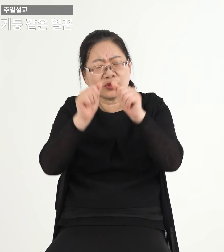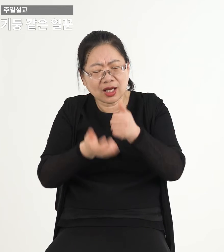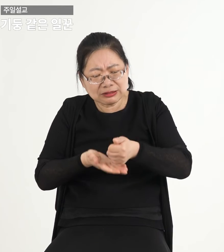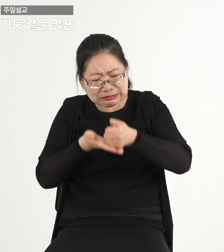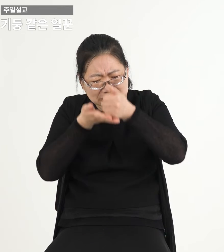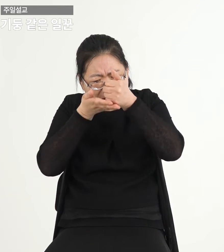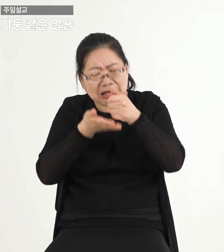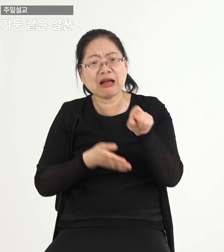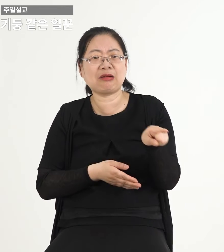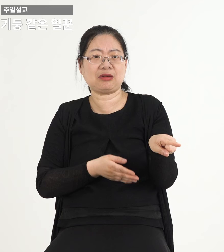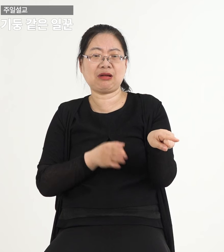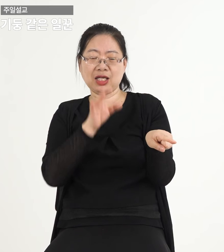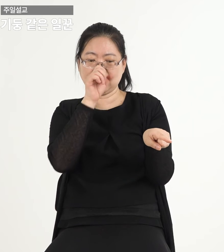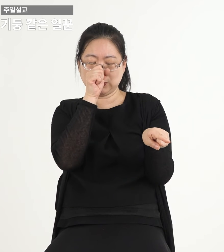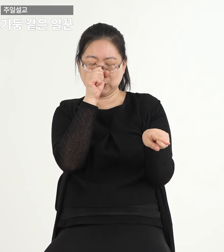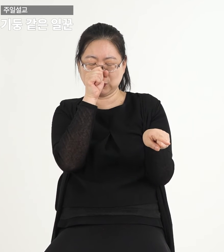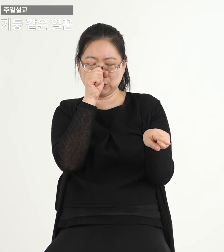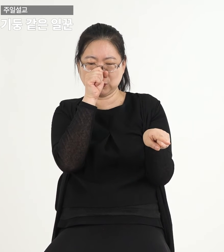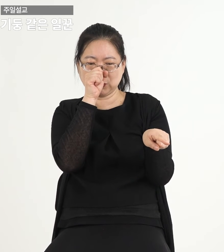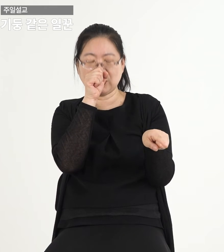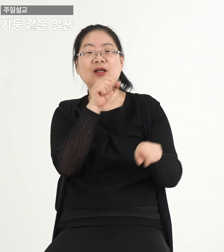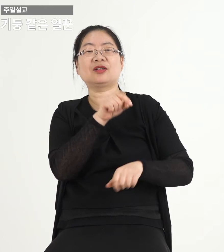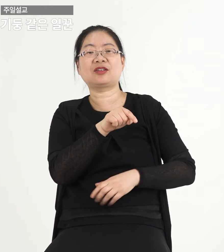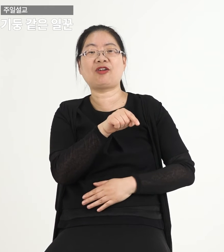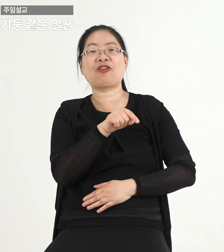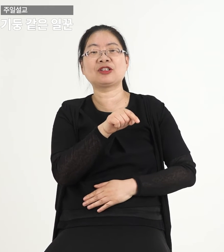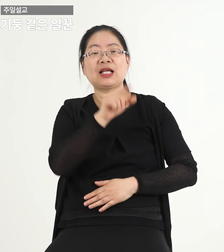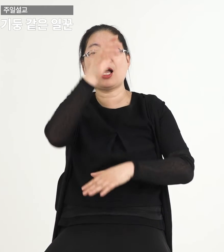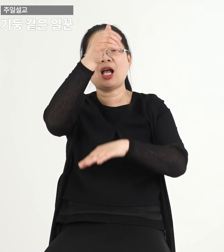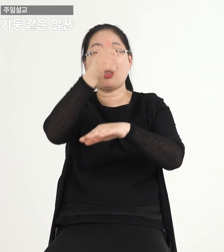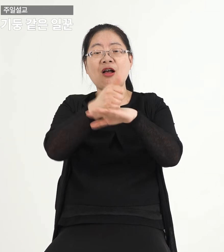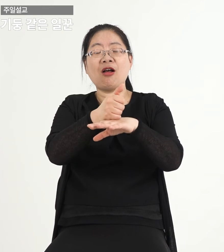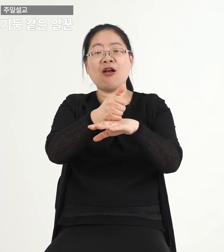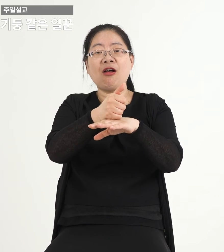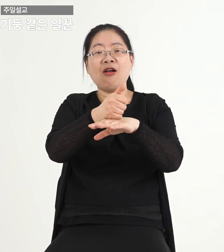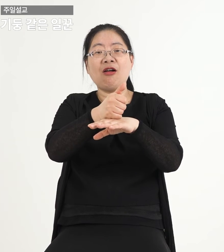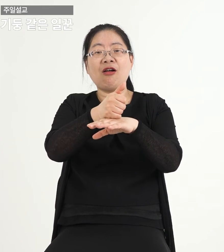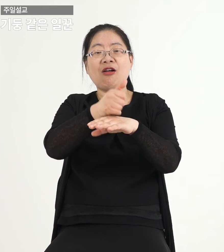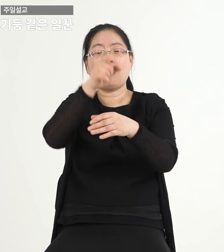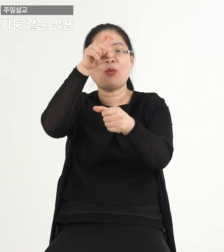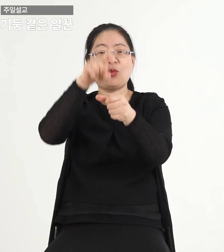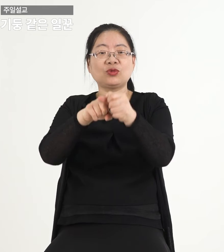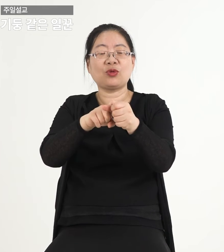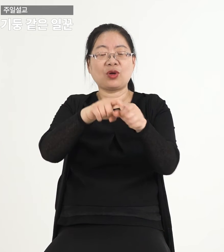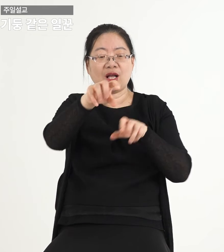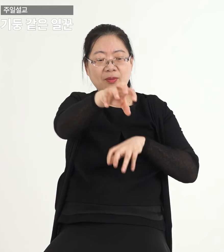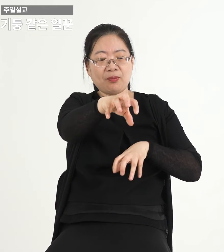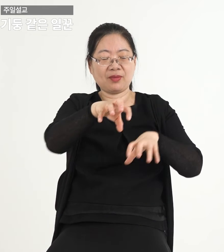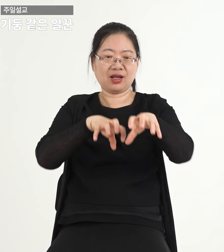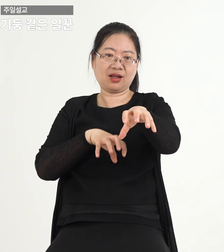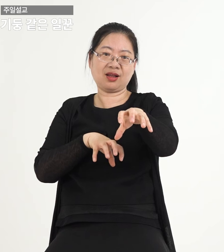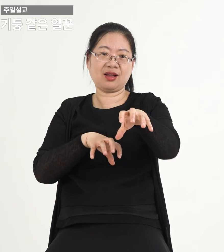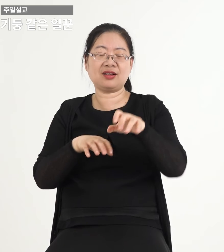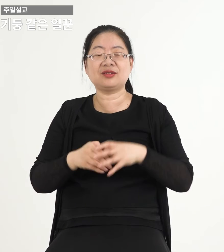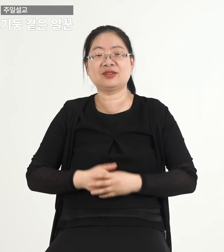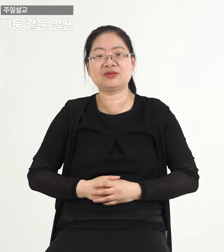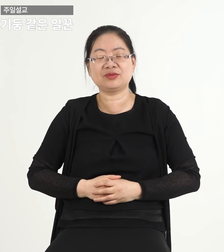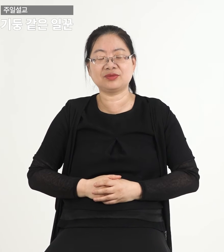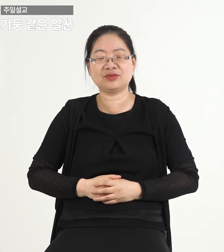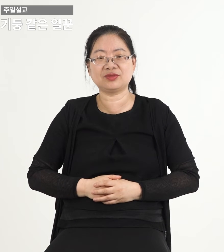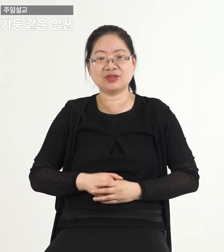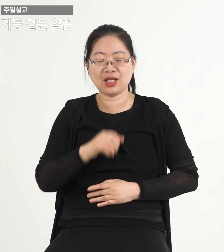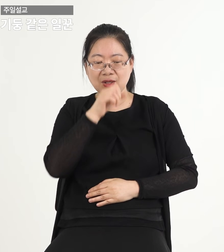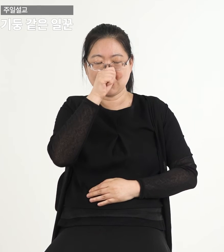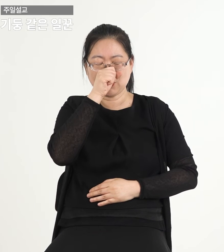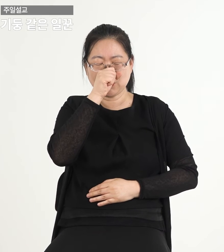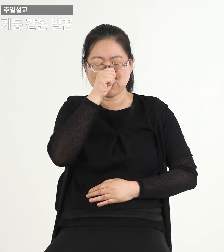숭배는 좋은 것을 궁극적인 것으로 바꾸는 것이다. 좋은 것에